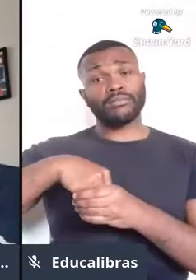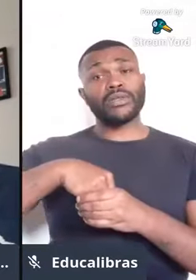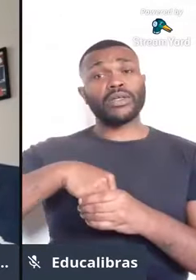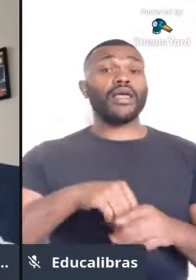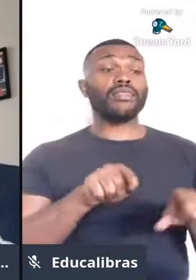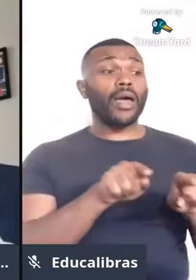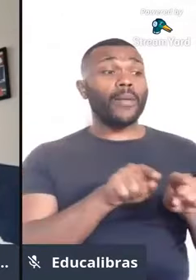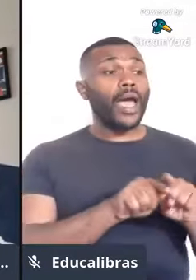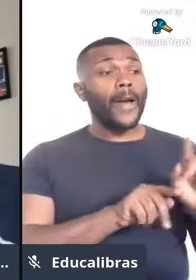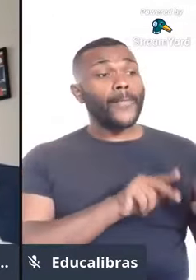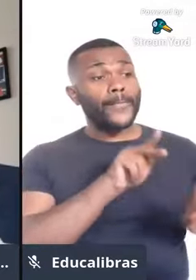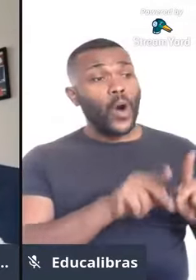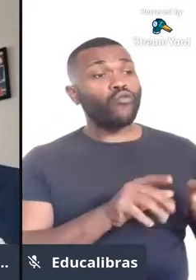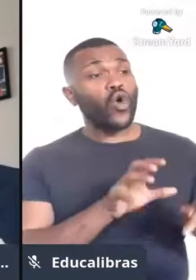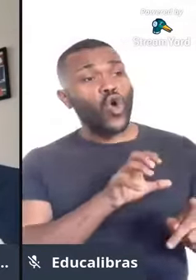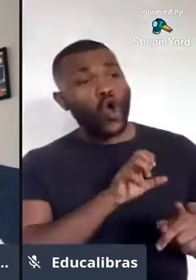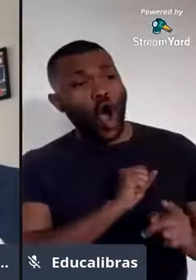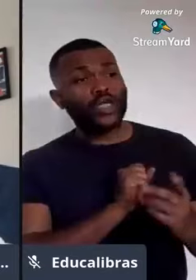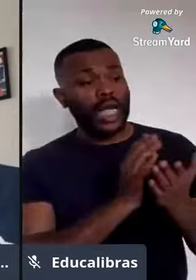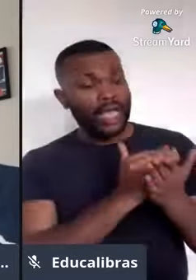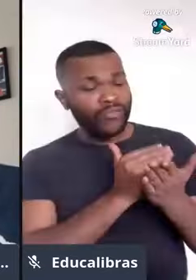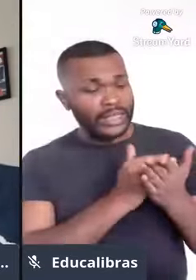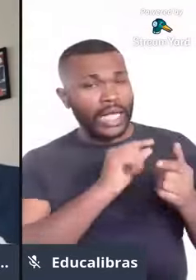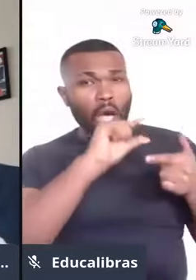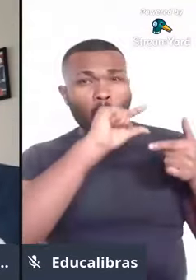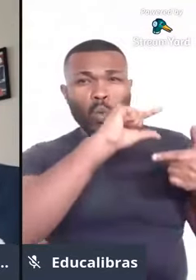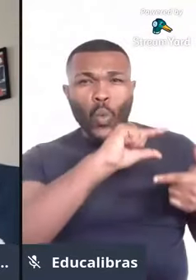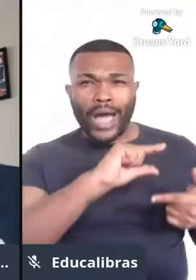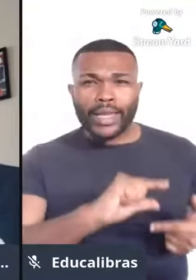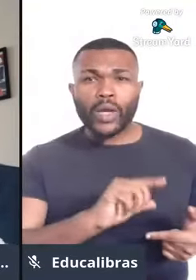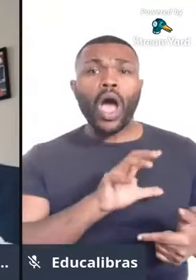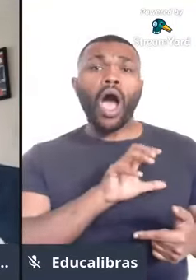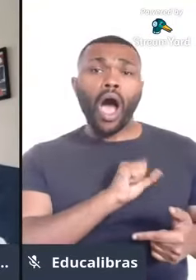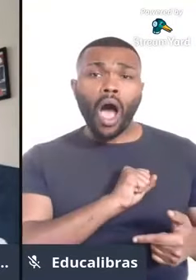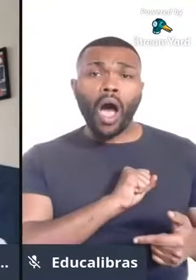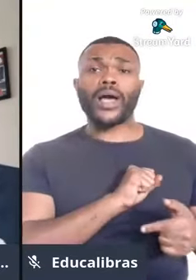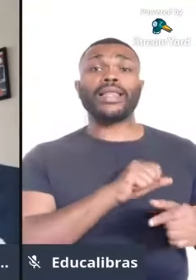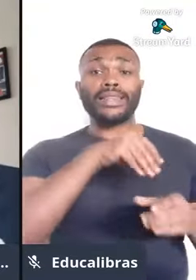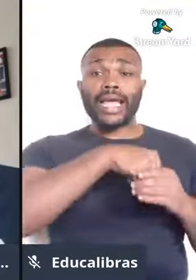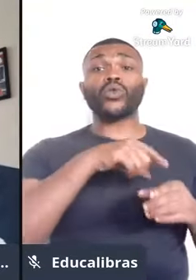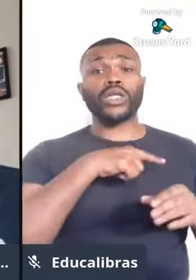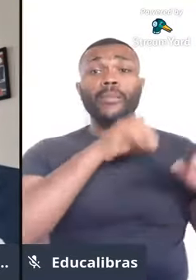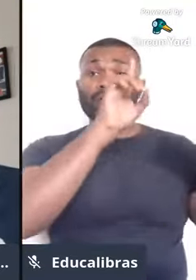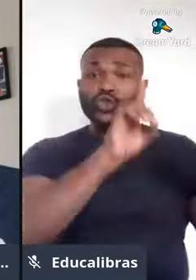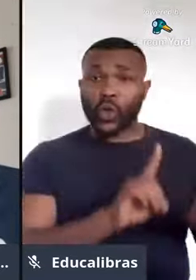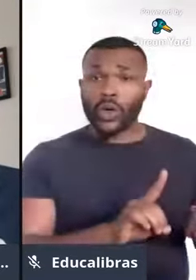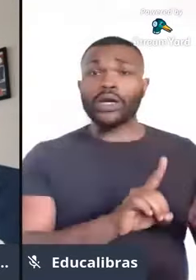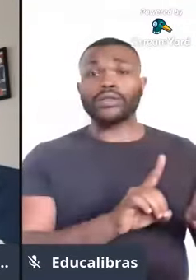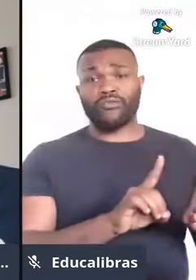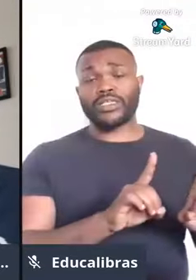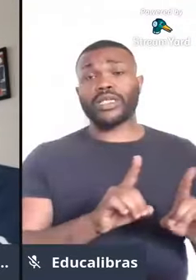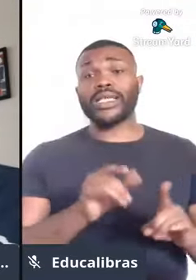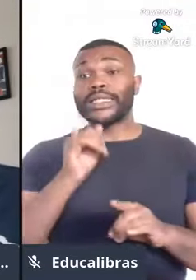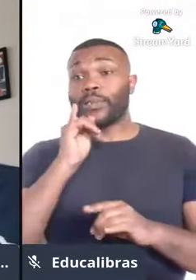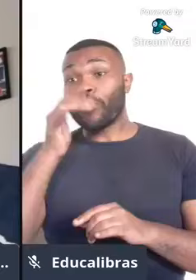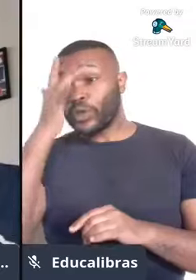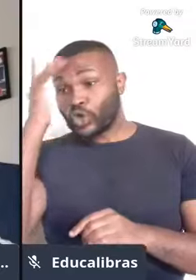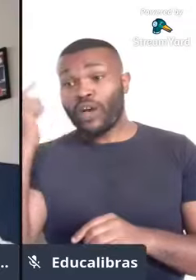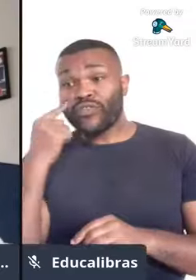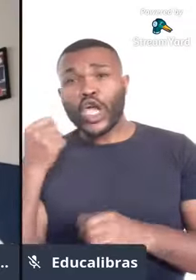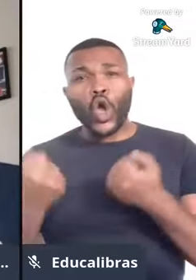gosta de quadrinhos tem pessoas com deficiência. O público X que vê Fórmula 1 tem pessoa com deficiência. O